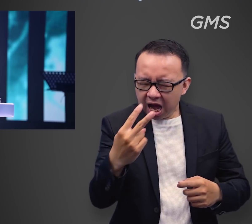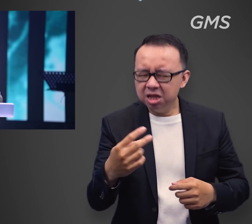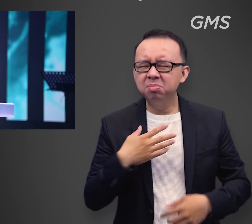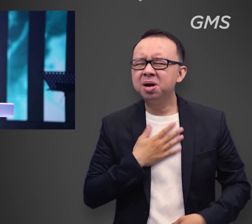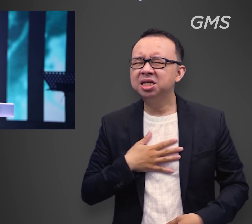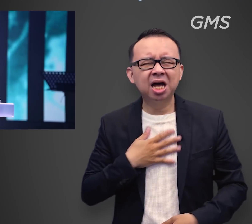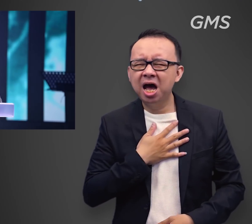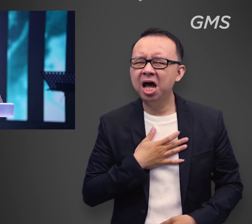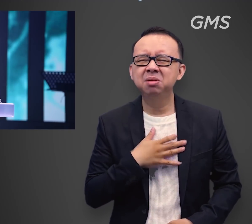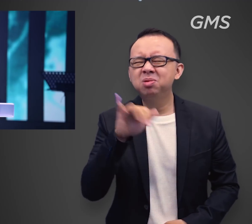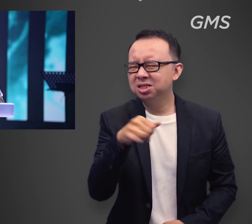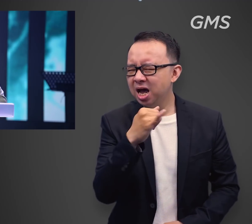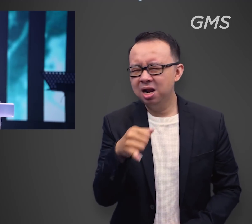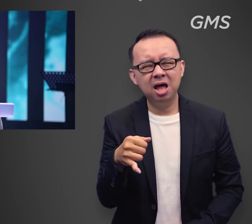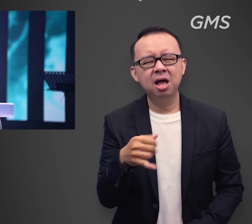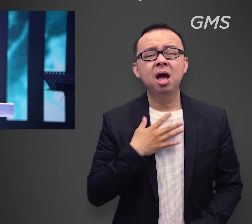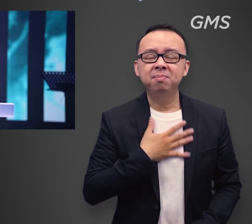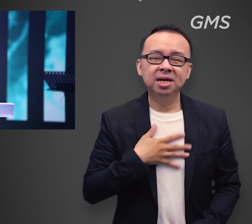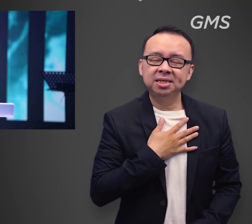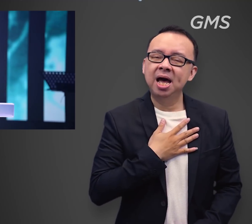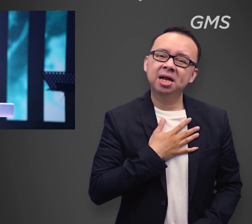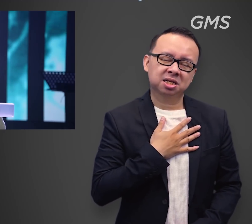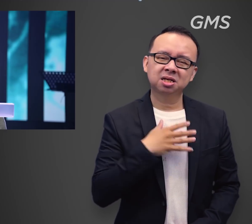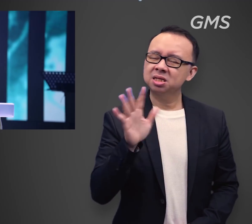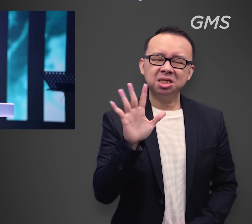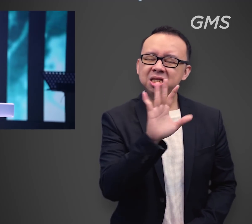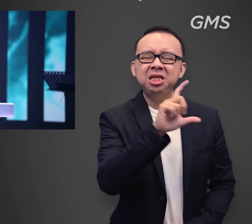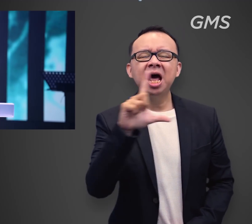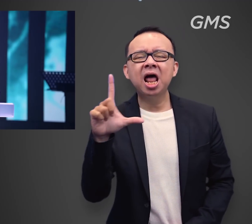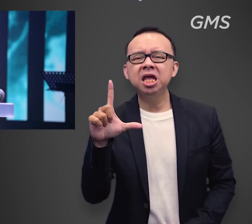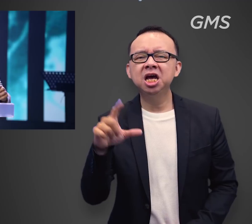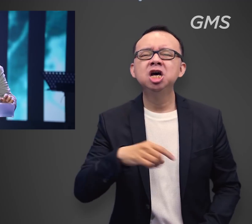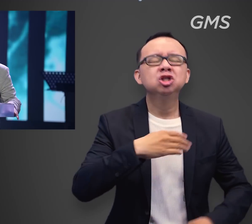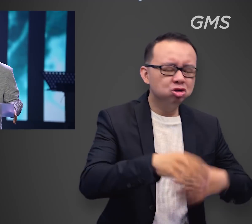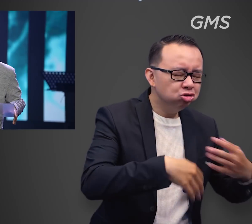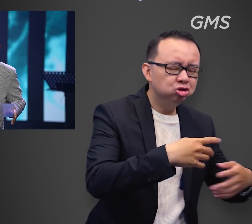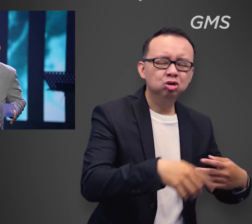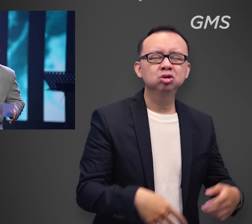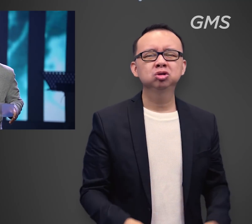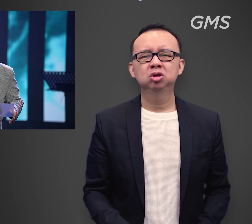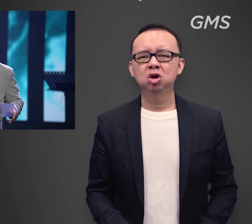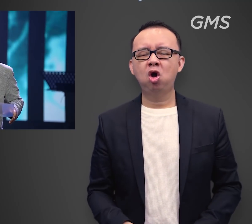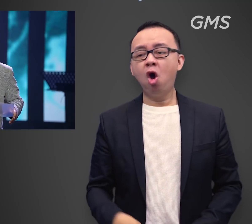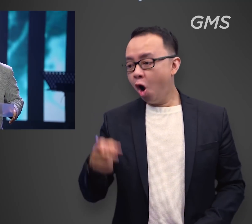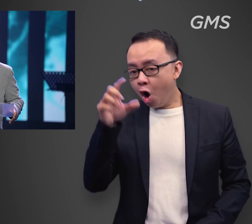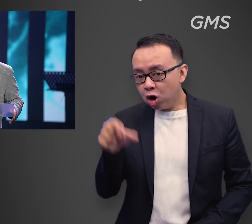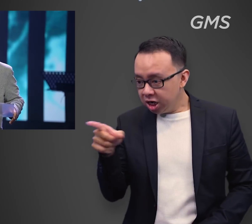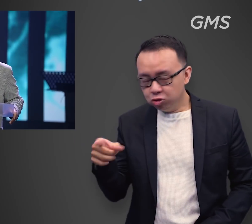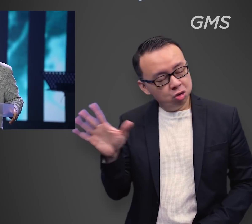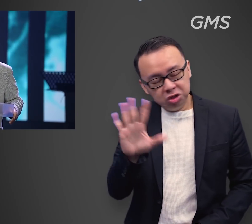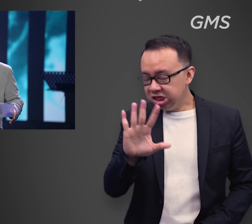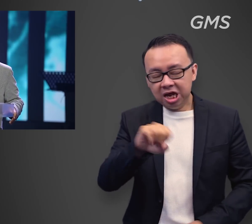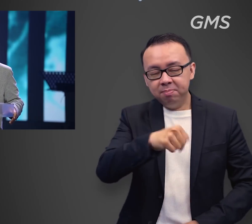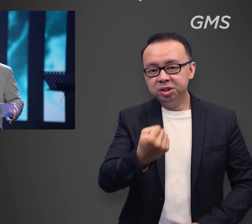layak. Perasaan tidak mengerti kehendak Tuhan. Itu terus yang menguasai hidupnya. Sampai orang ini tidak pernah bisa melihat rencana Tuhan.